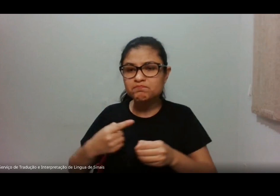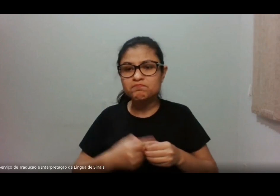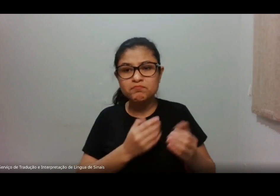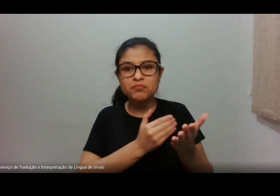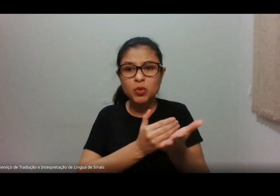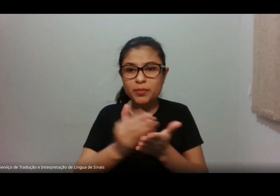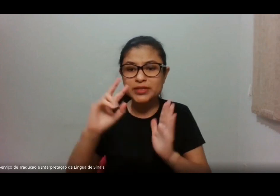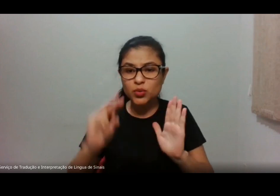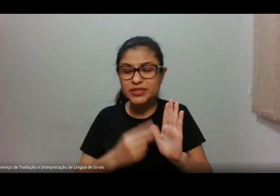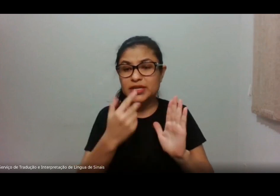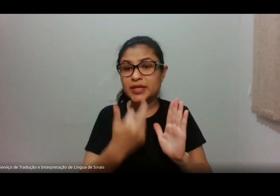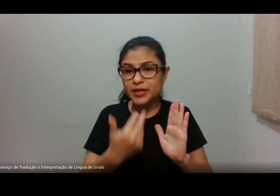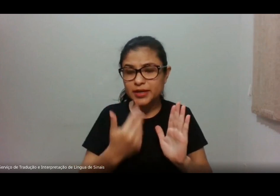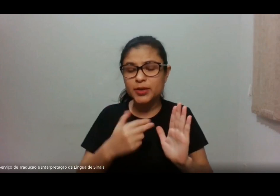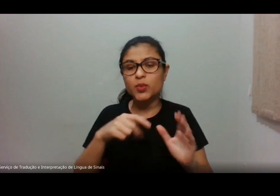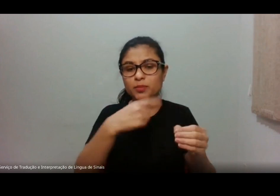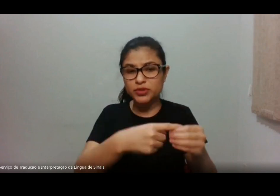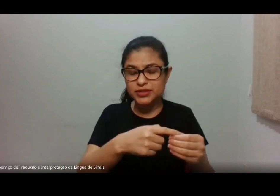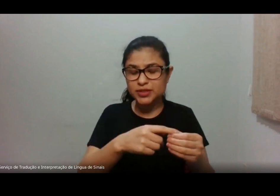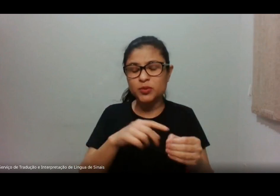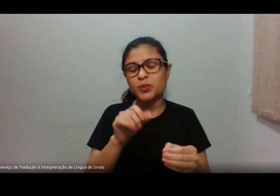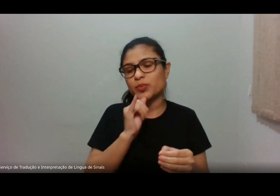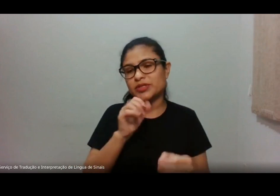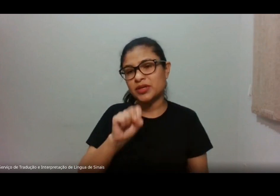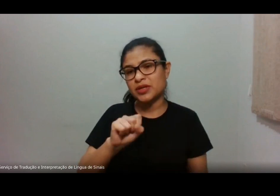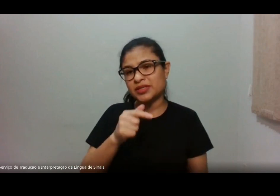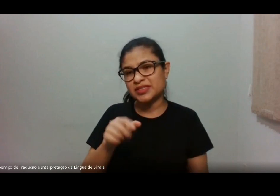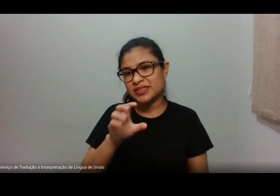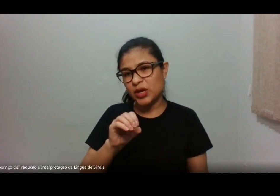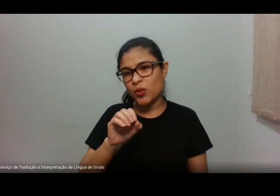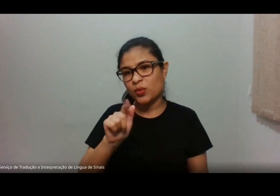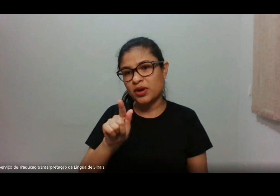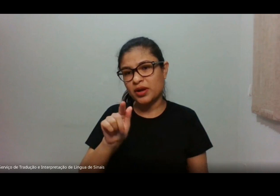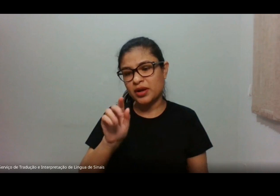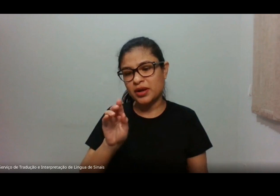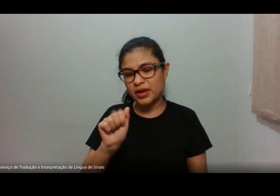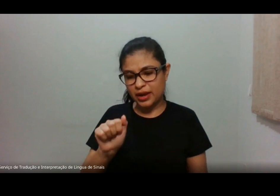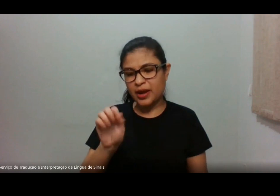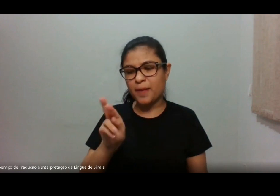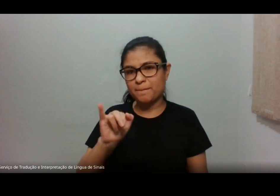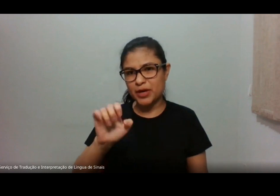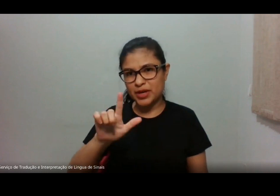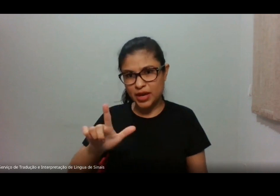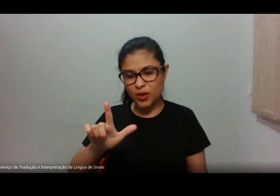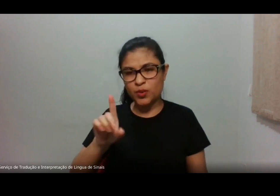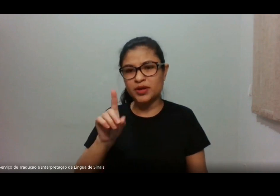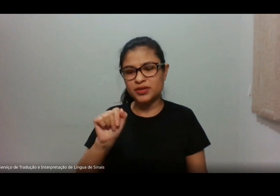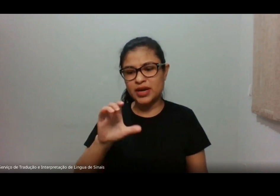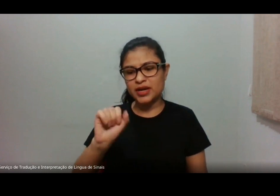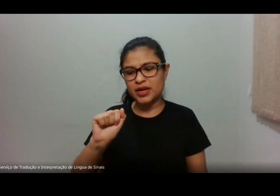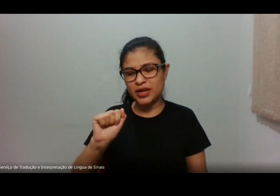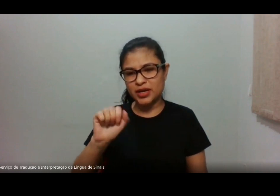a cooficialização de línguas em municípios, com São Gabriel da Cachoeira. É, também de 2002 é a lei